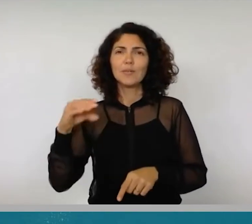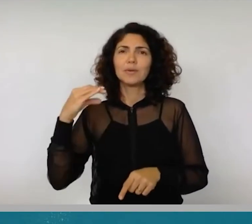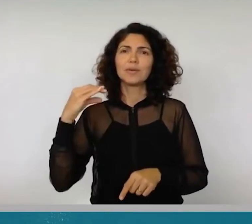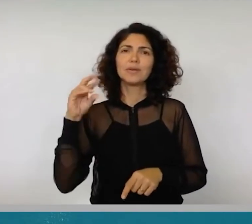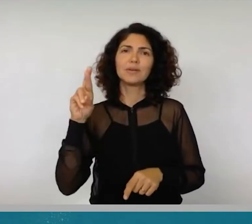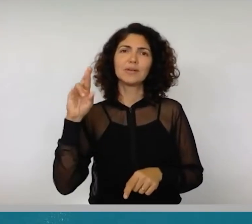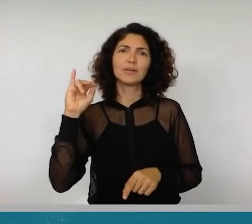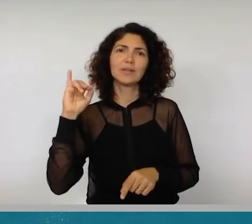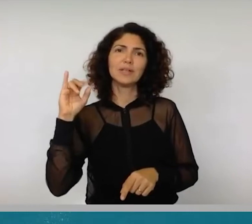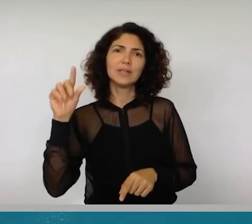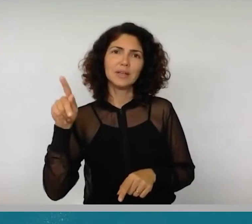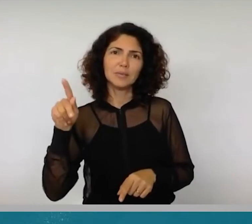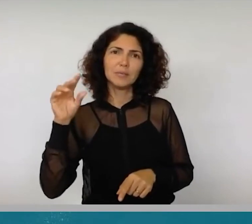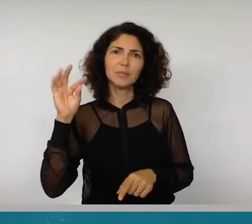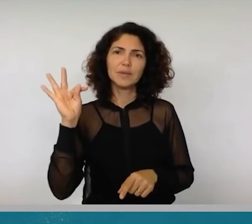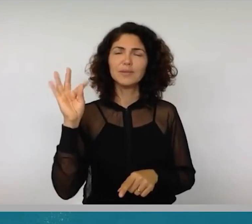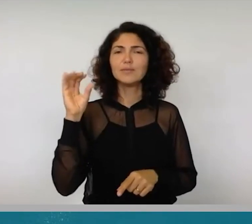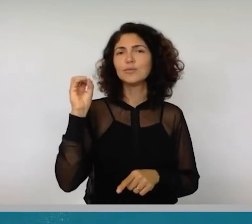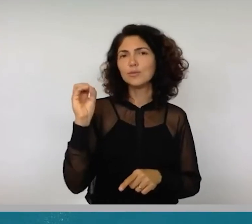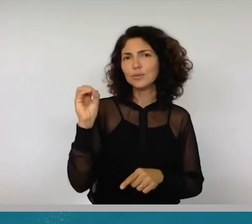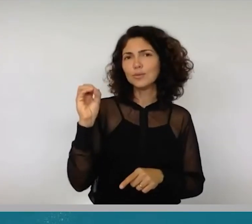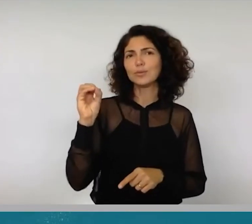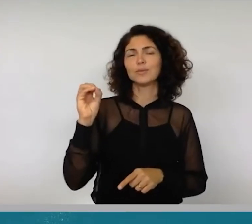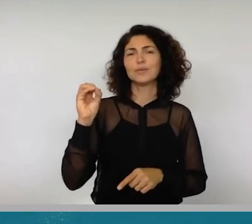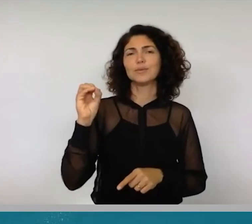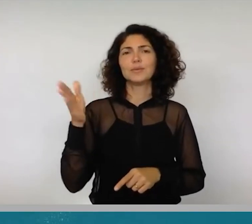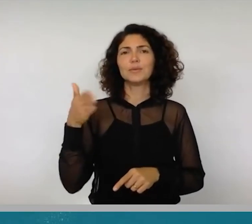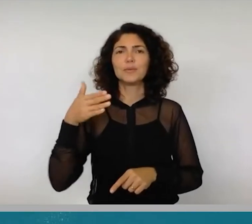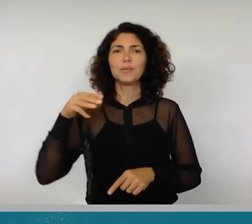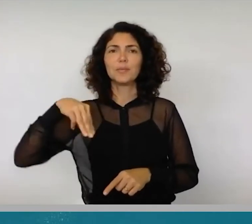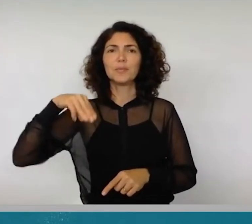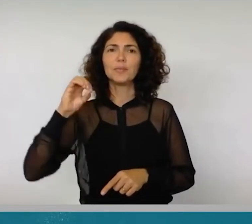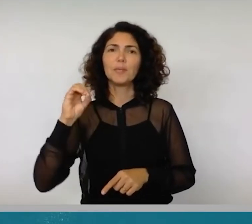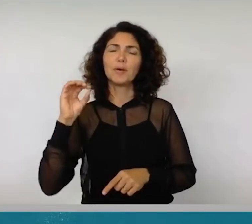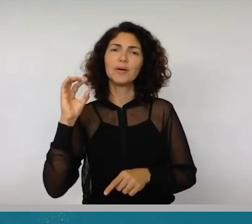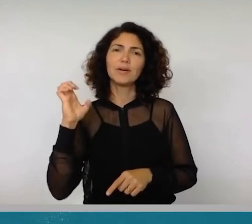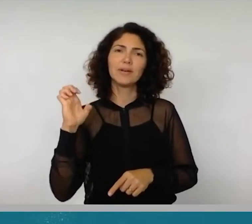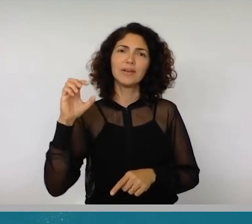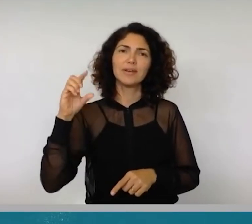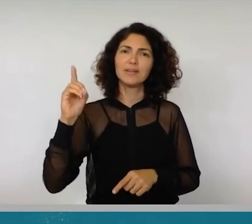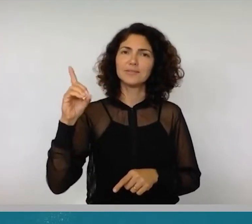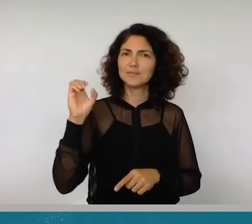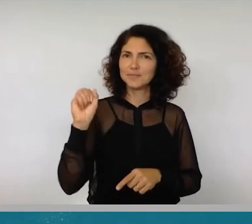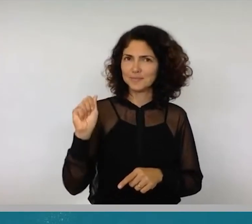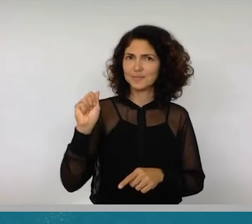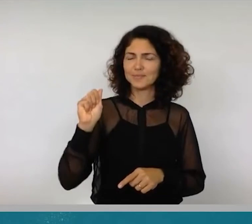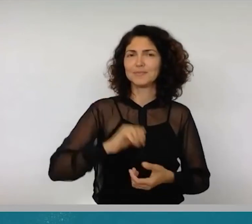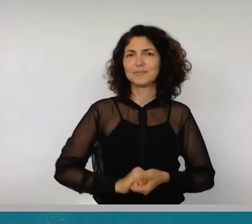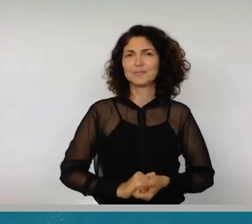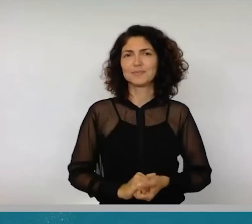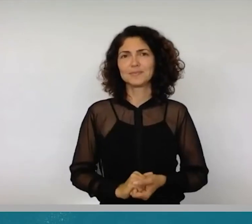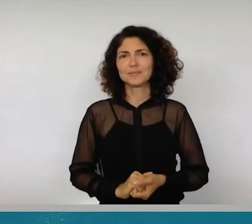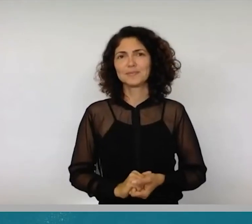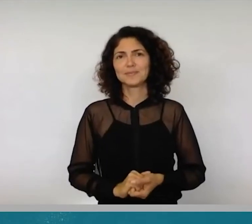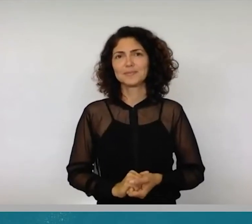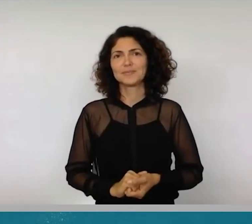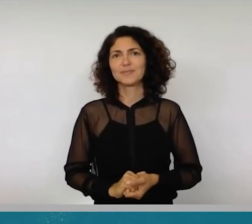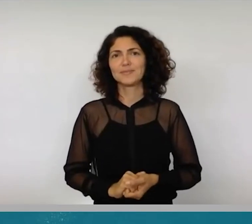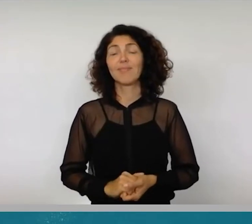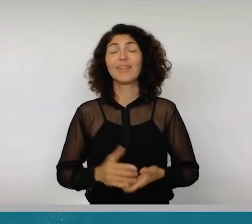é para facilitar, né, o homem acumular riquezas. Então, quanto mais moedas de ouro eu tinha no